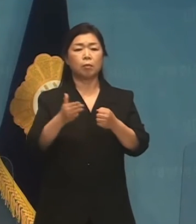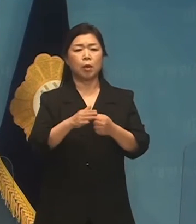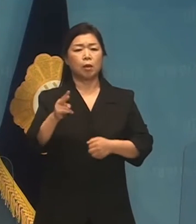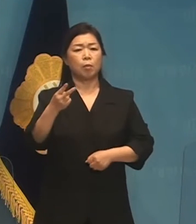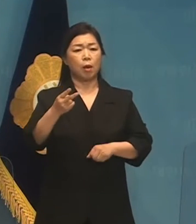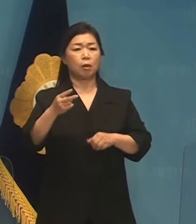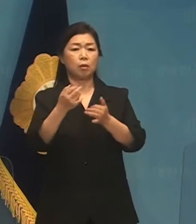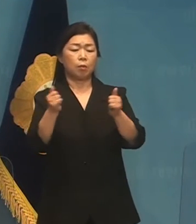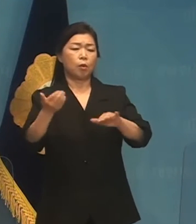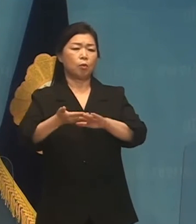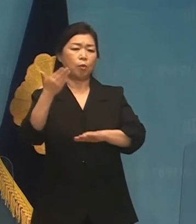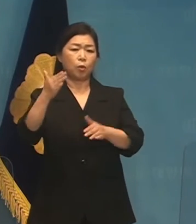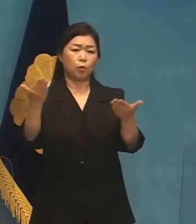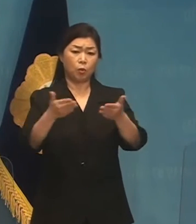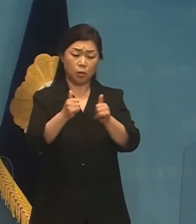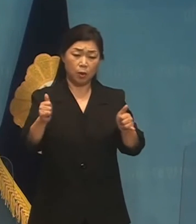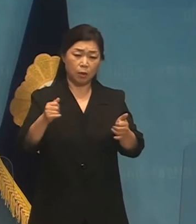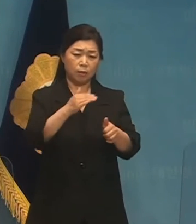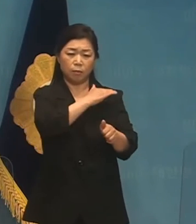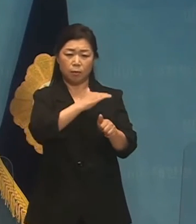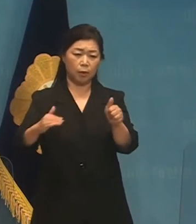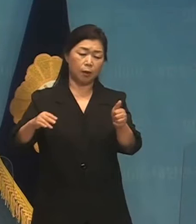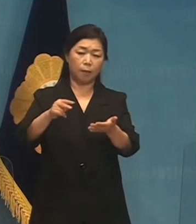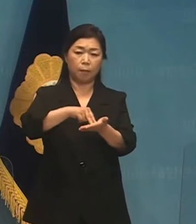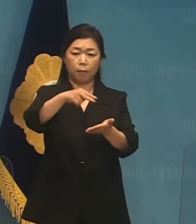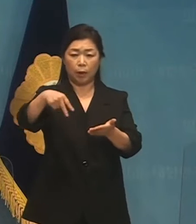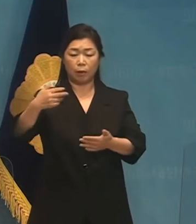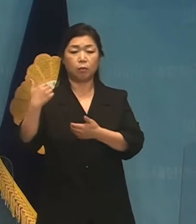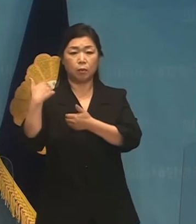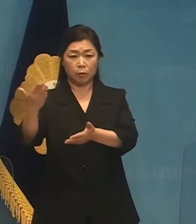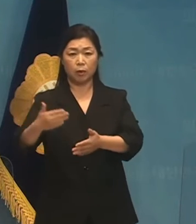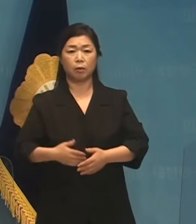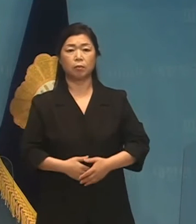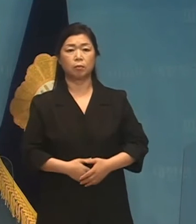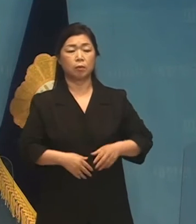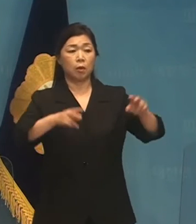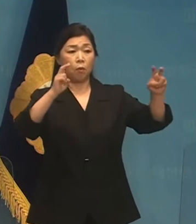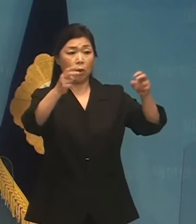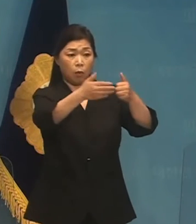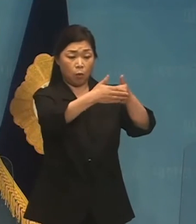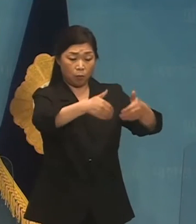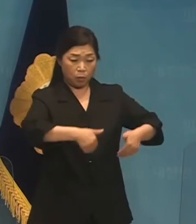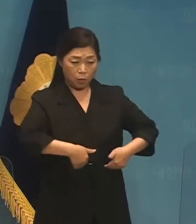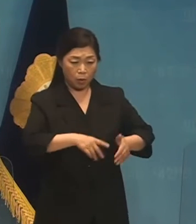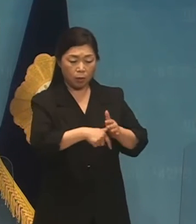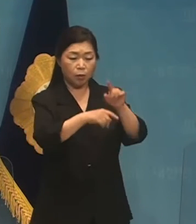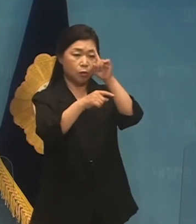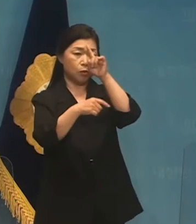노동자를 거리로 내몰았습니다. 기업의 도움이 필요할 때